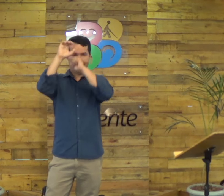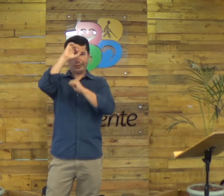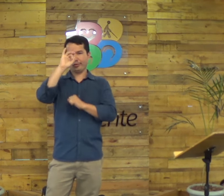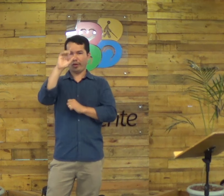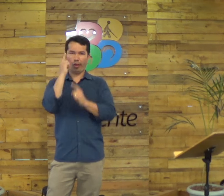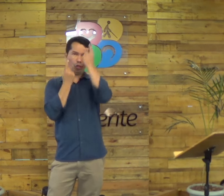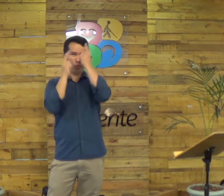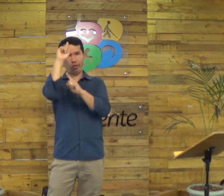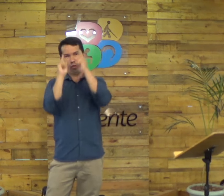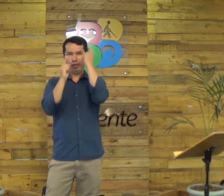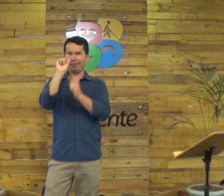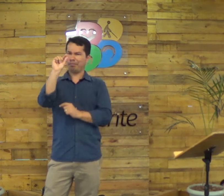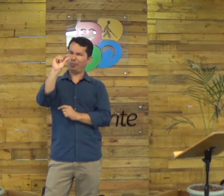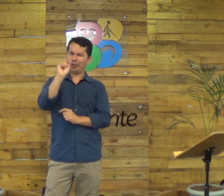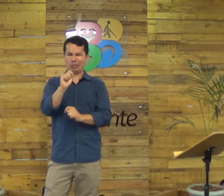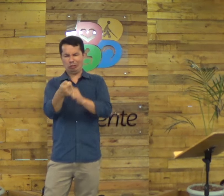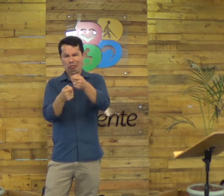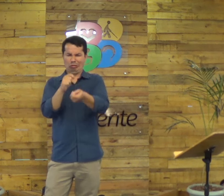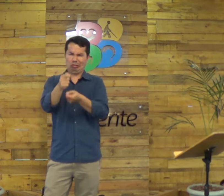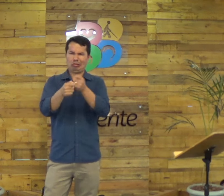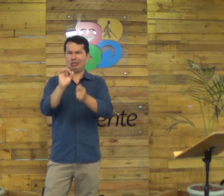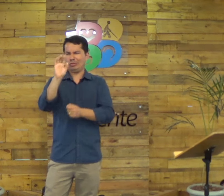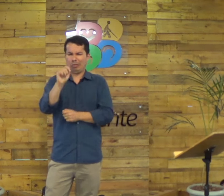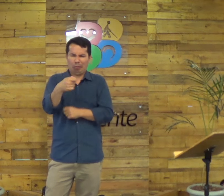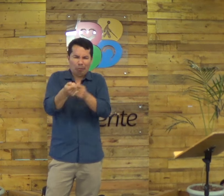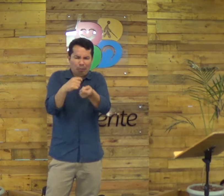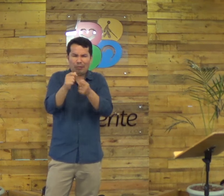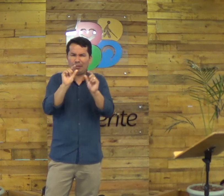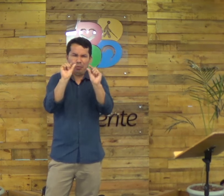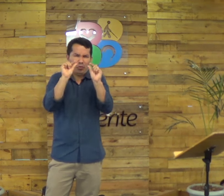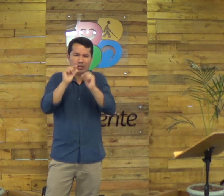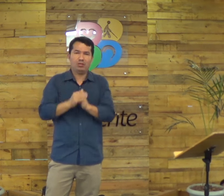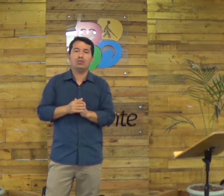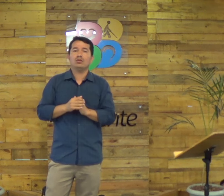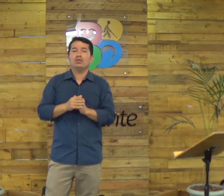saber uma outra coisa, de essas, né, alguns sinais também, limitou,